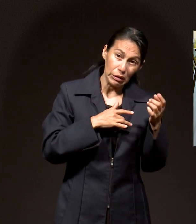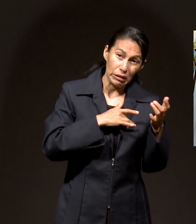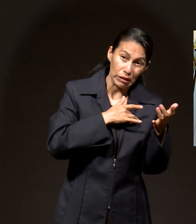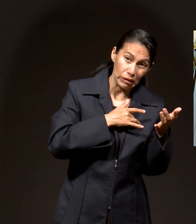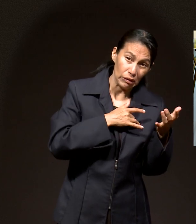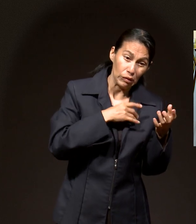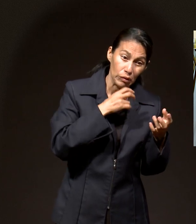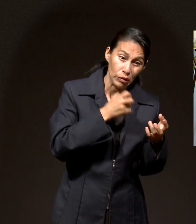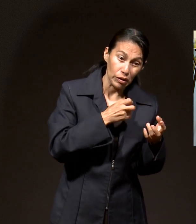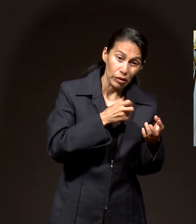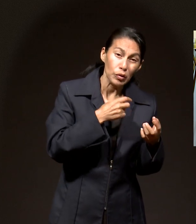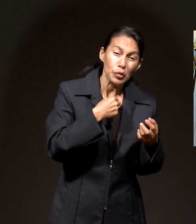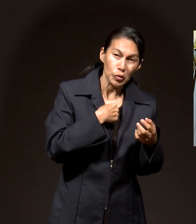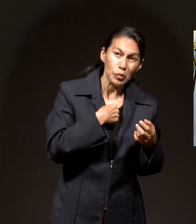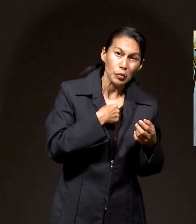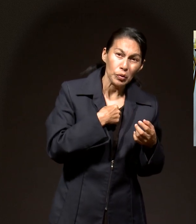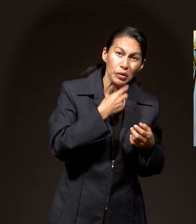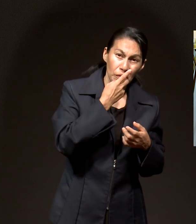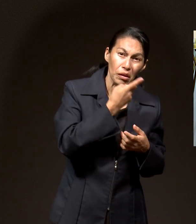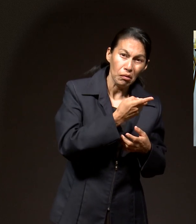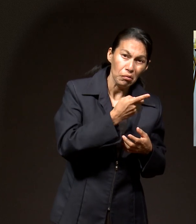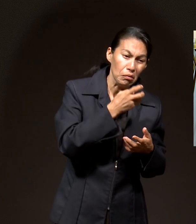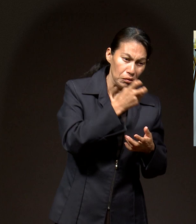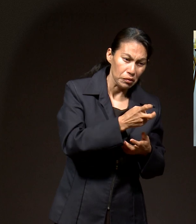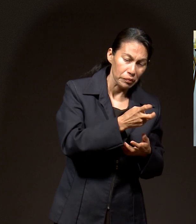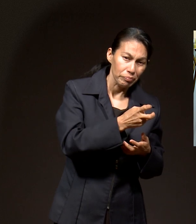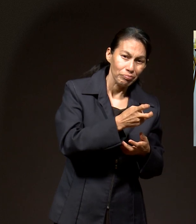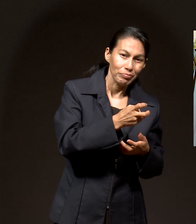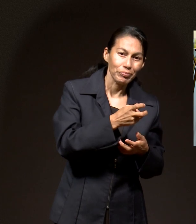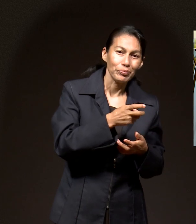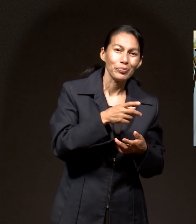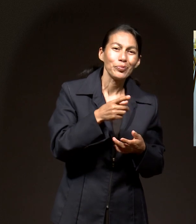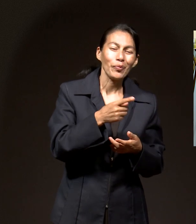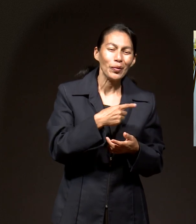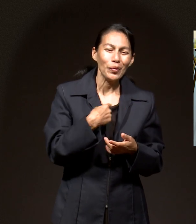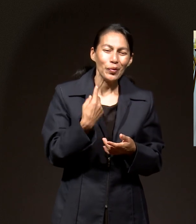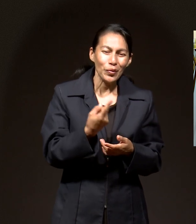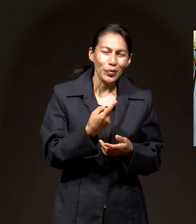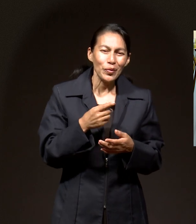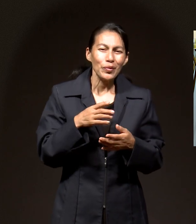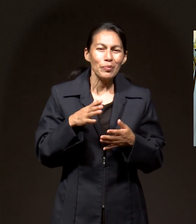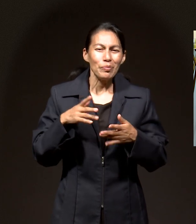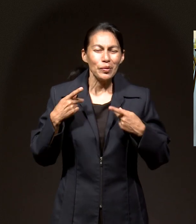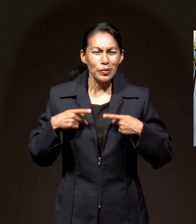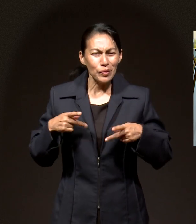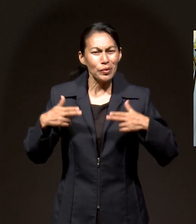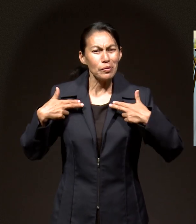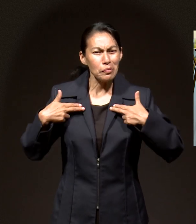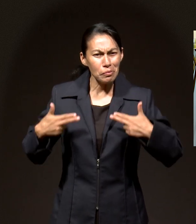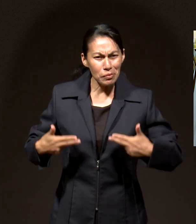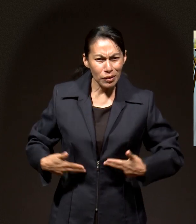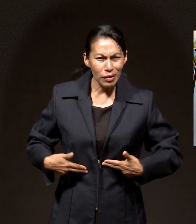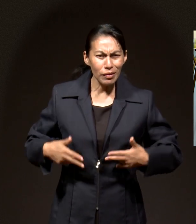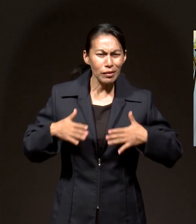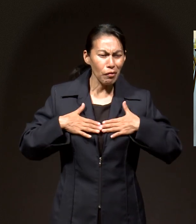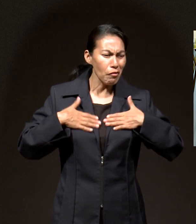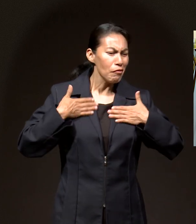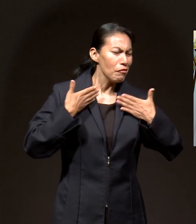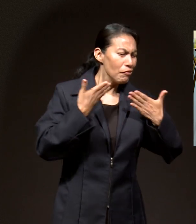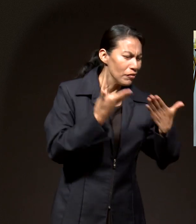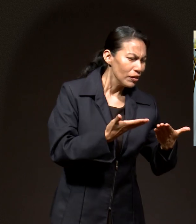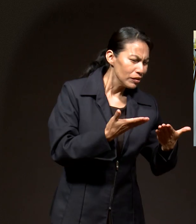razonamiento, lógica, todo lo que donde el hombre, el ser humano, acostumbra a poner su